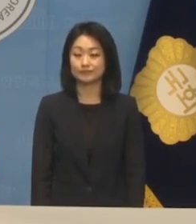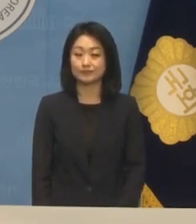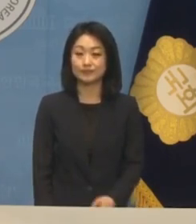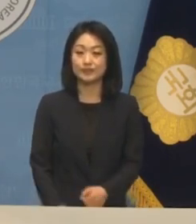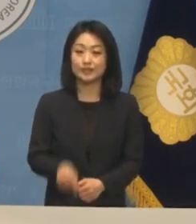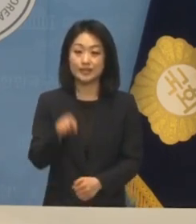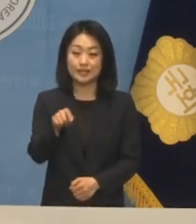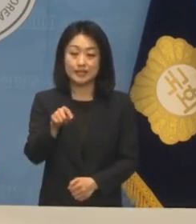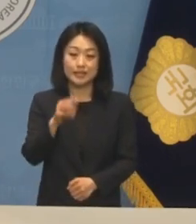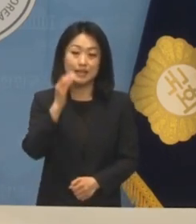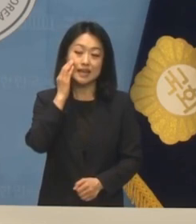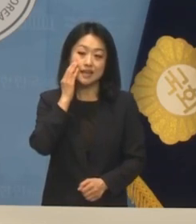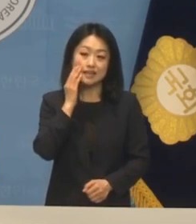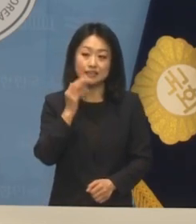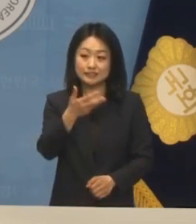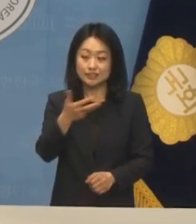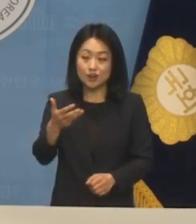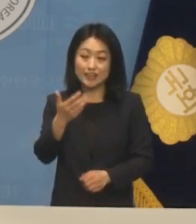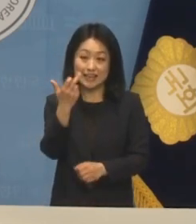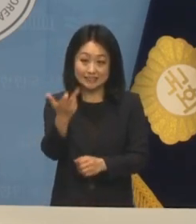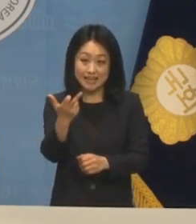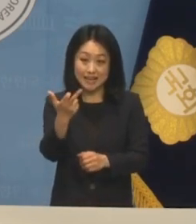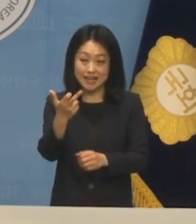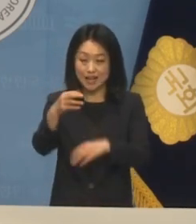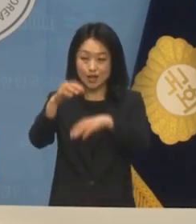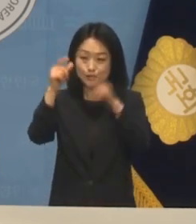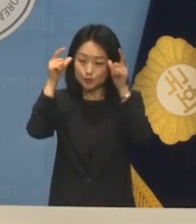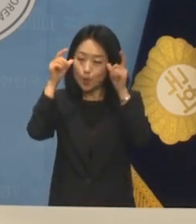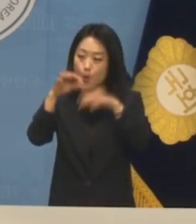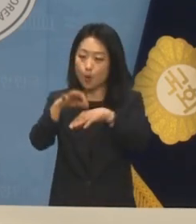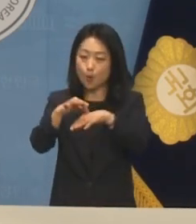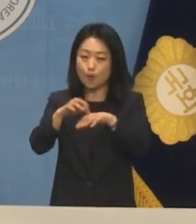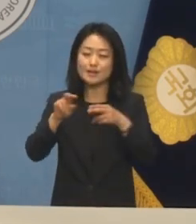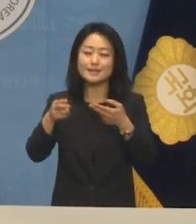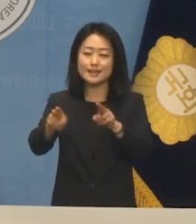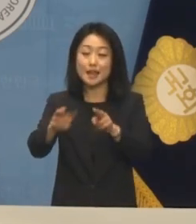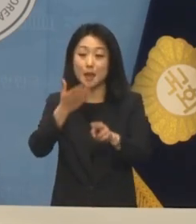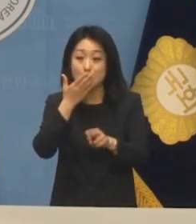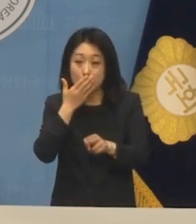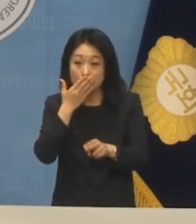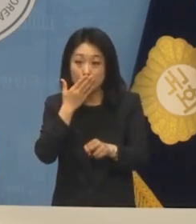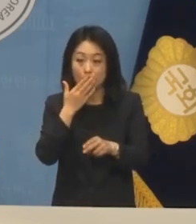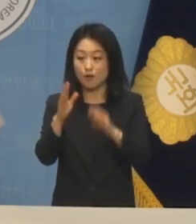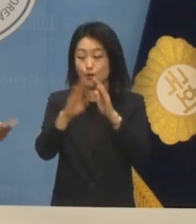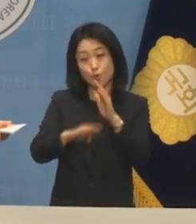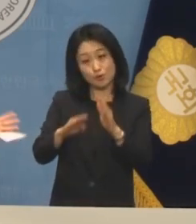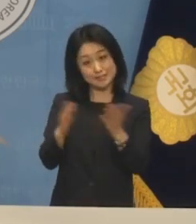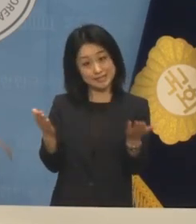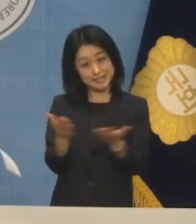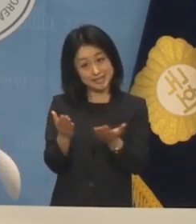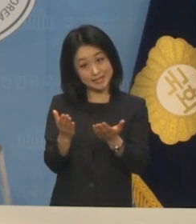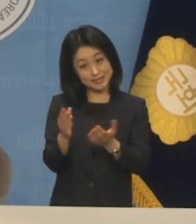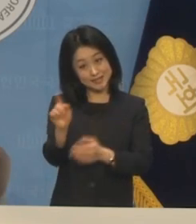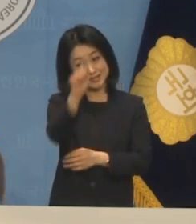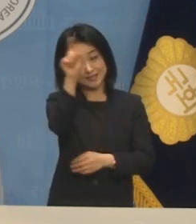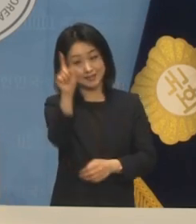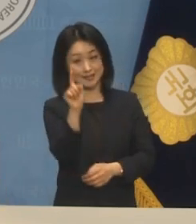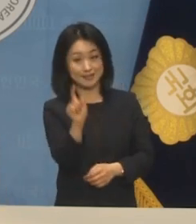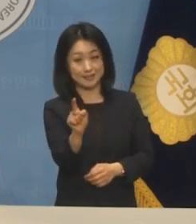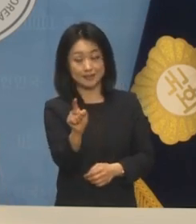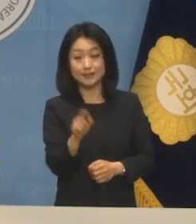청계산 유원지에서 술을 곁들인 소고기 파티를 연 것을 공적 업무라 할 수는 없지